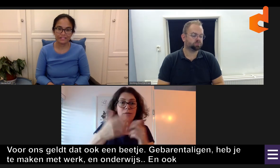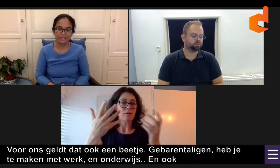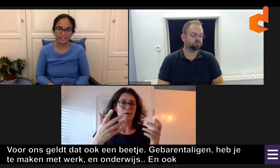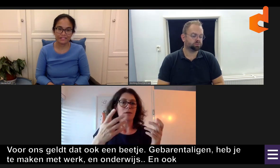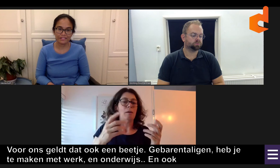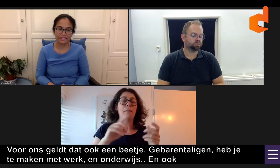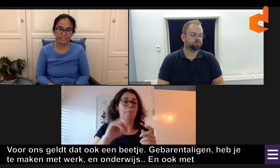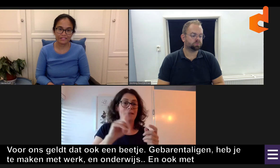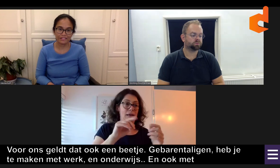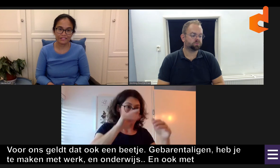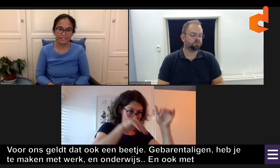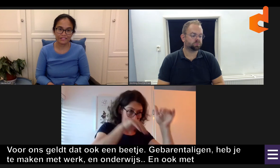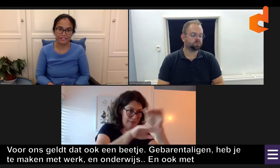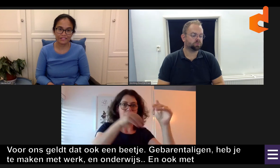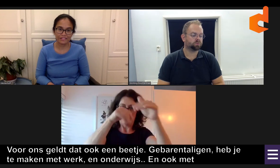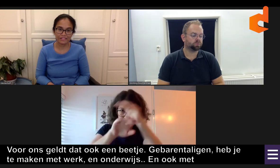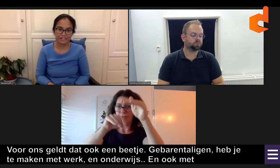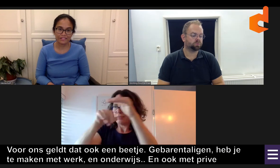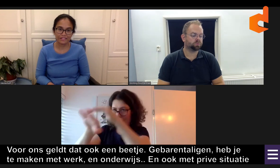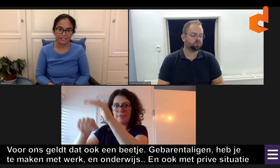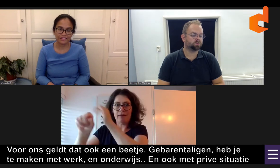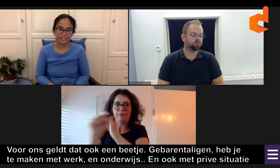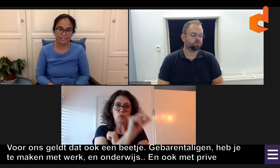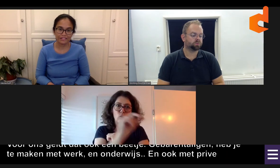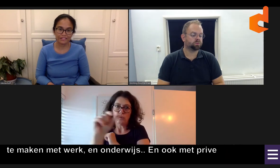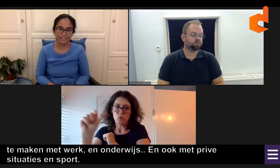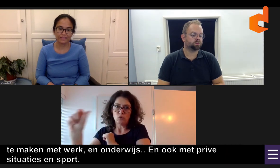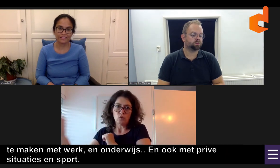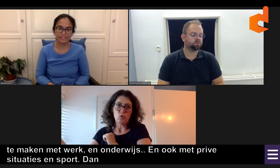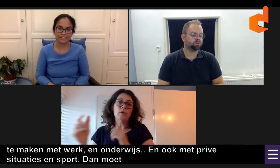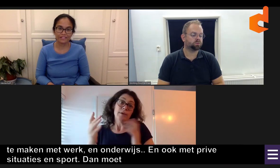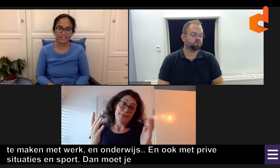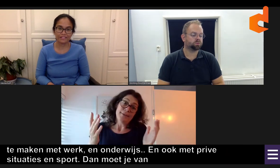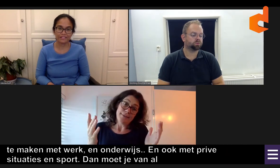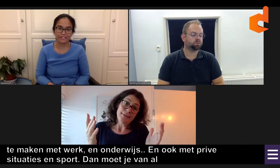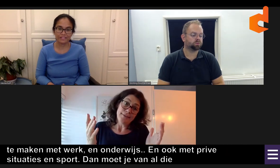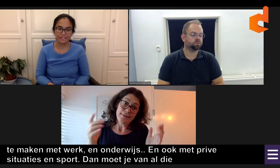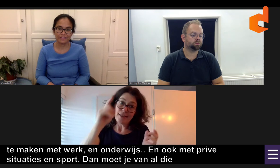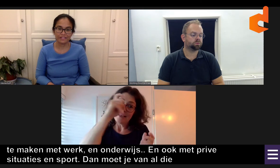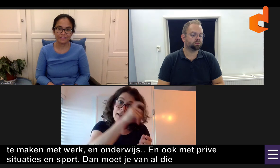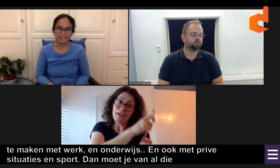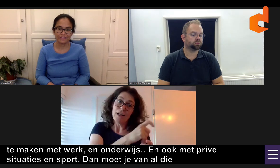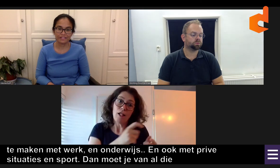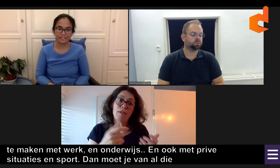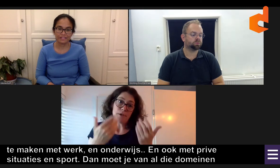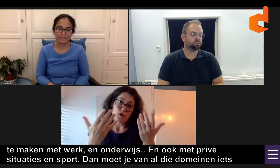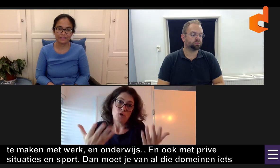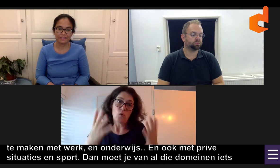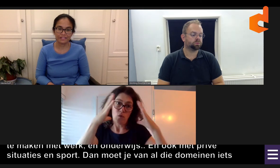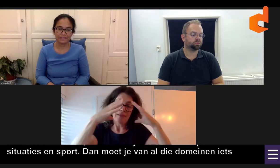privé situatie, met sport. Ook dan moet je van al die domeinen, moet je iets van weten. Ja, dat is ingewikkeld. Maar